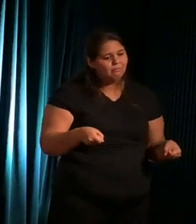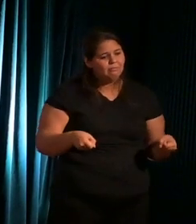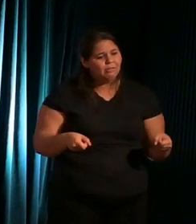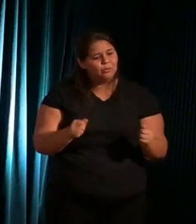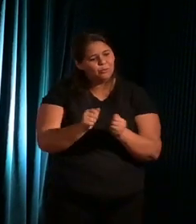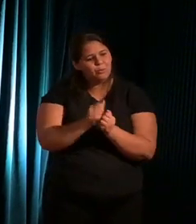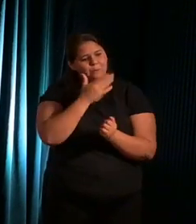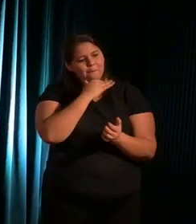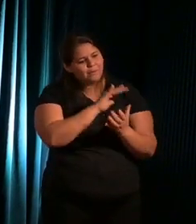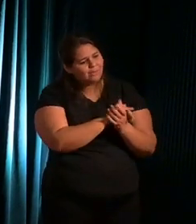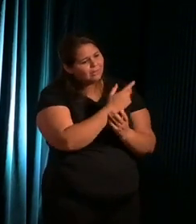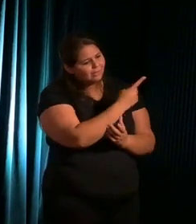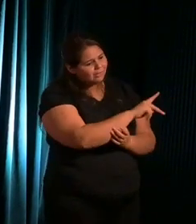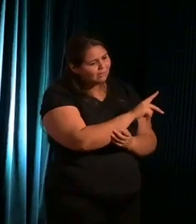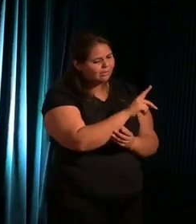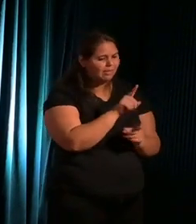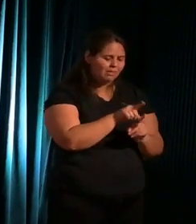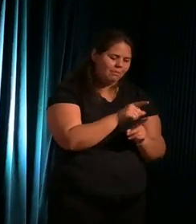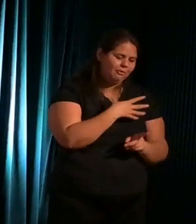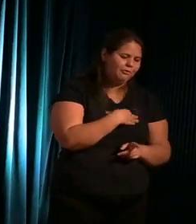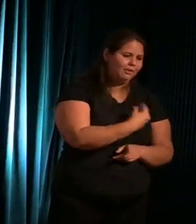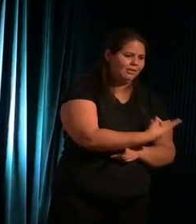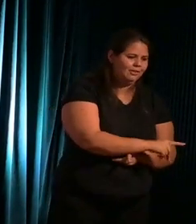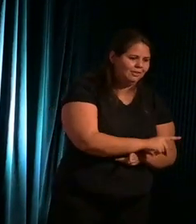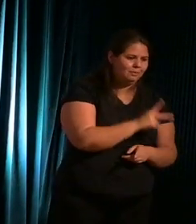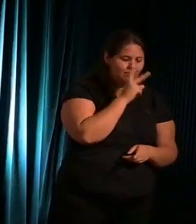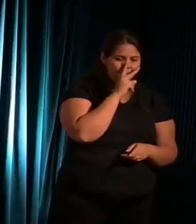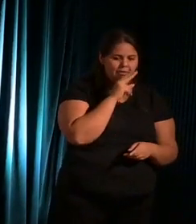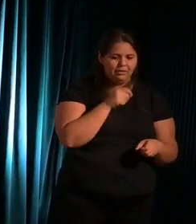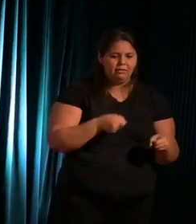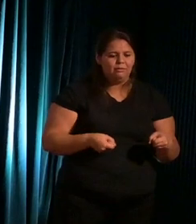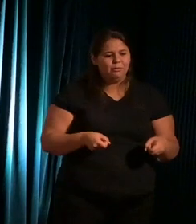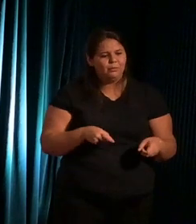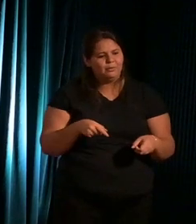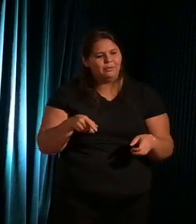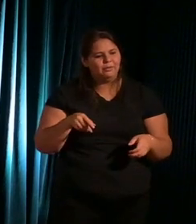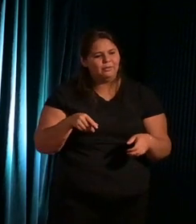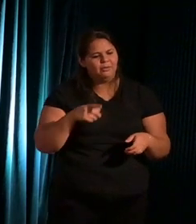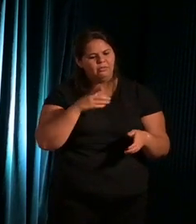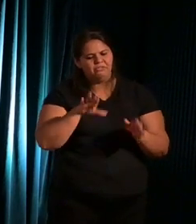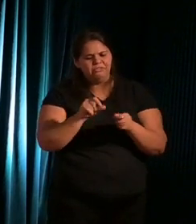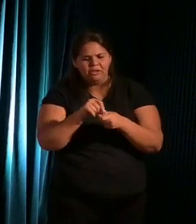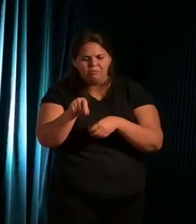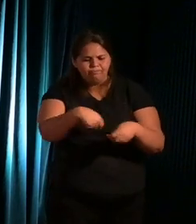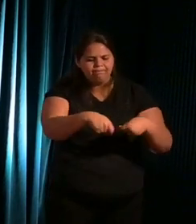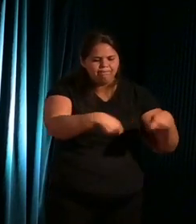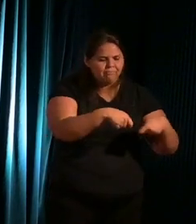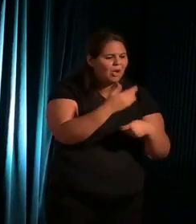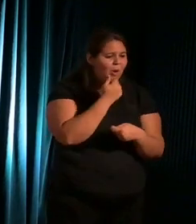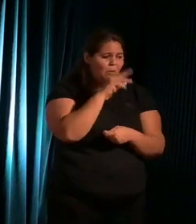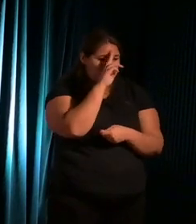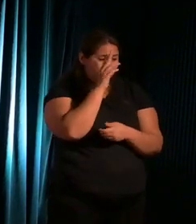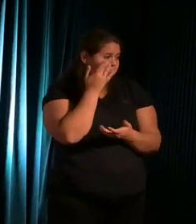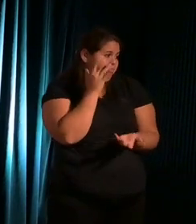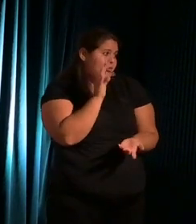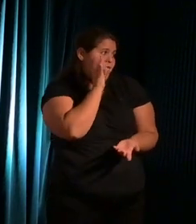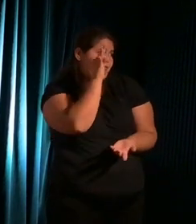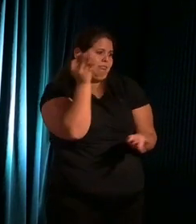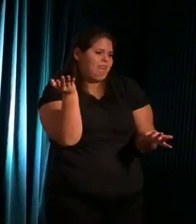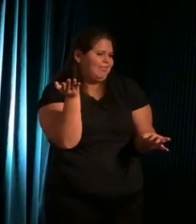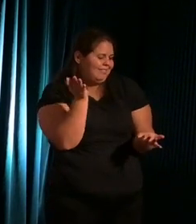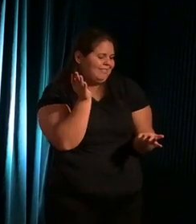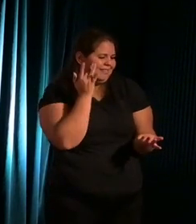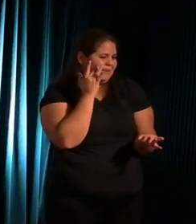seu marido, certamente o seu filhinho, suprimir horas mais tarde de um almoço, quem sabe, né? Com certeza era